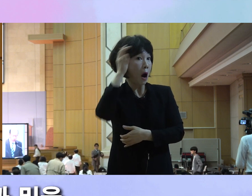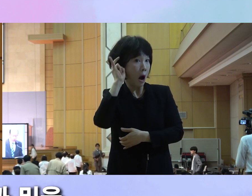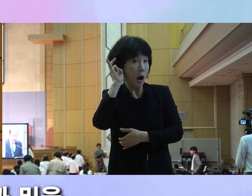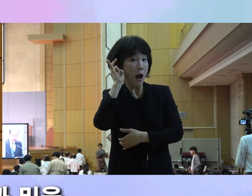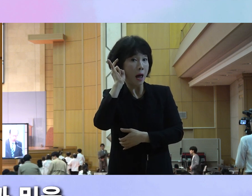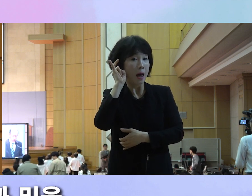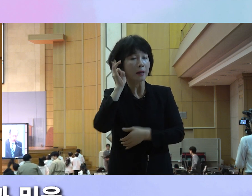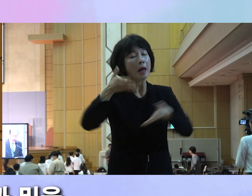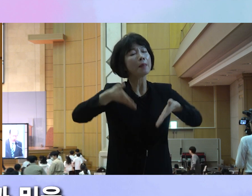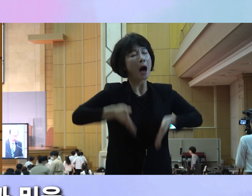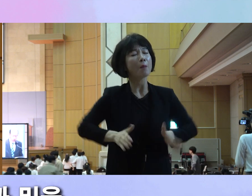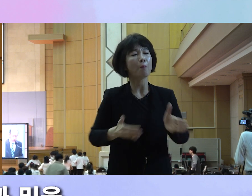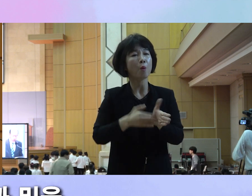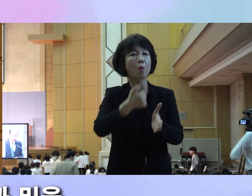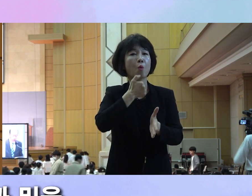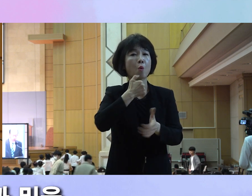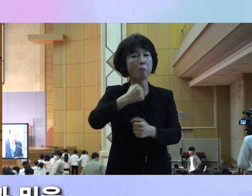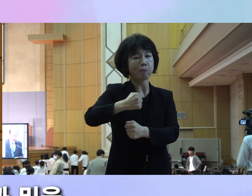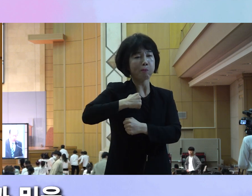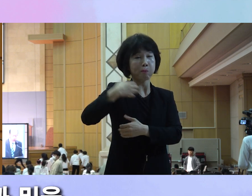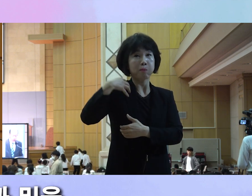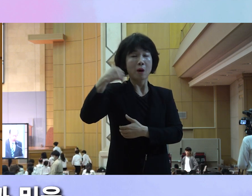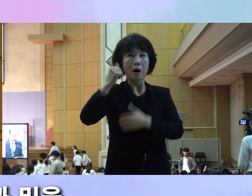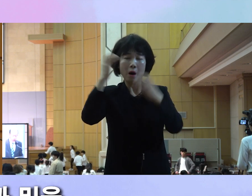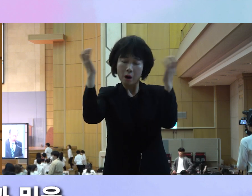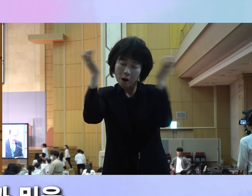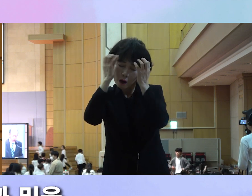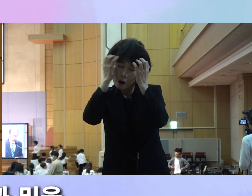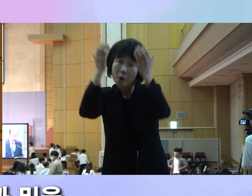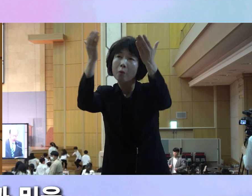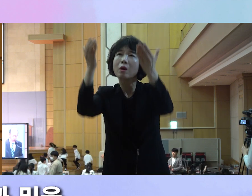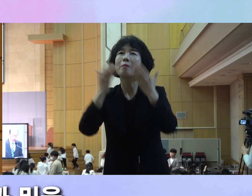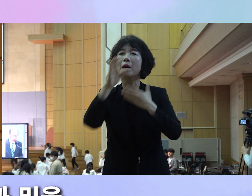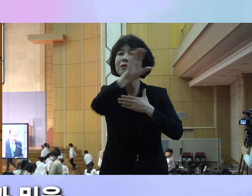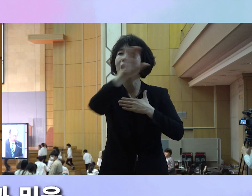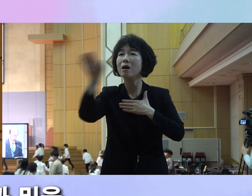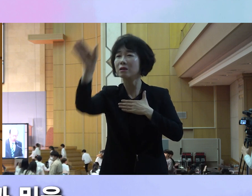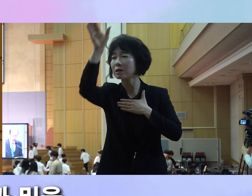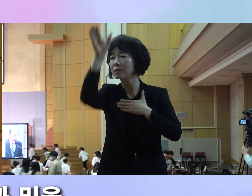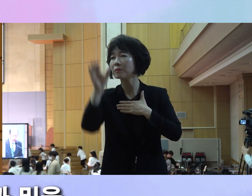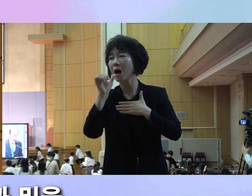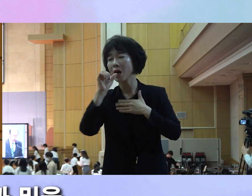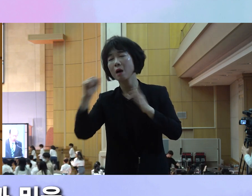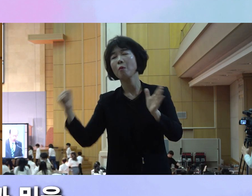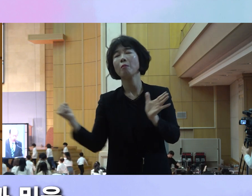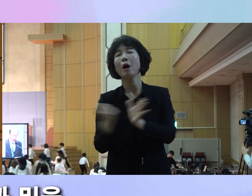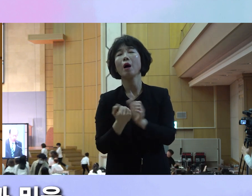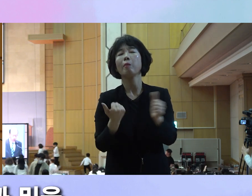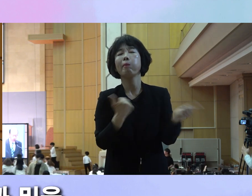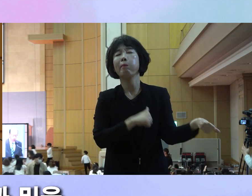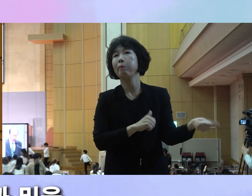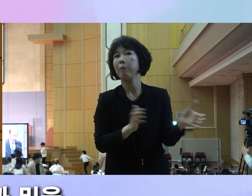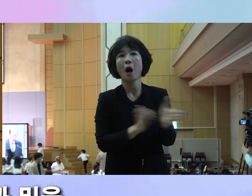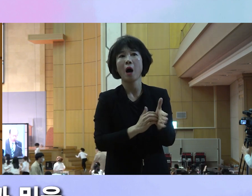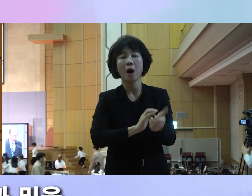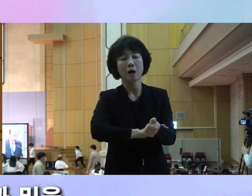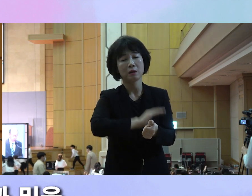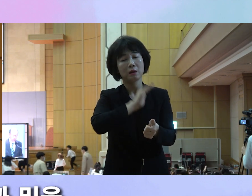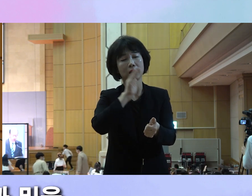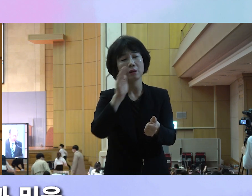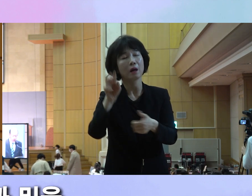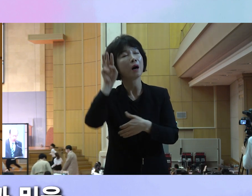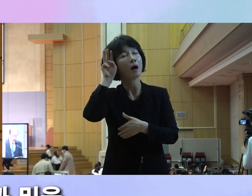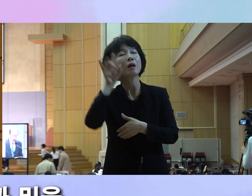잉태하사 동정녀 마리아에게 나시고 본디오 빌라도에게 고난을 받으사 십자가에 못 박혀